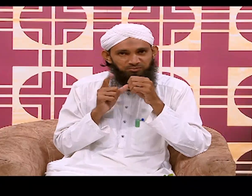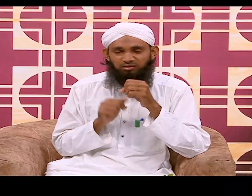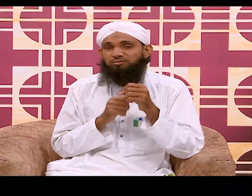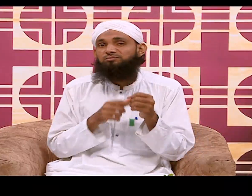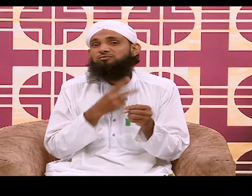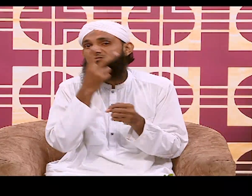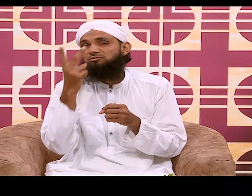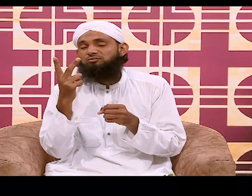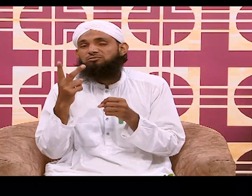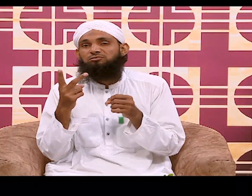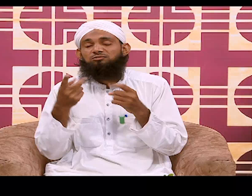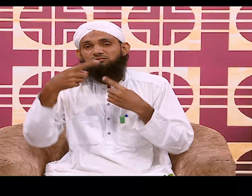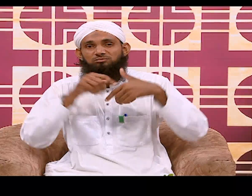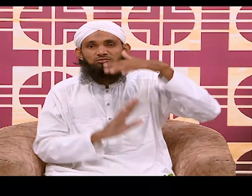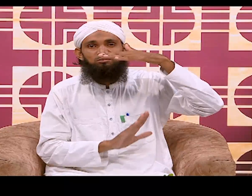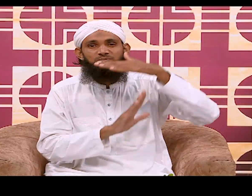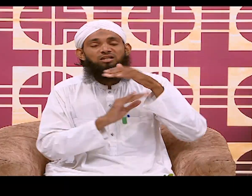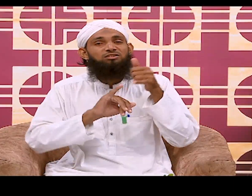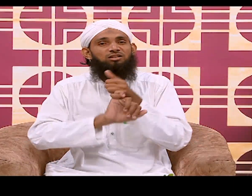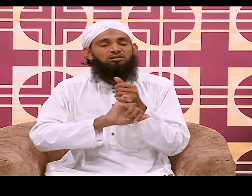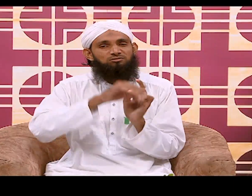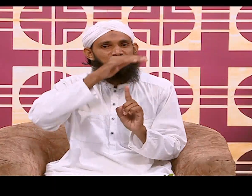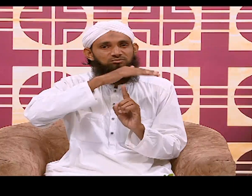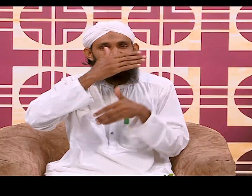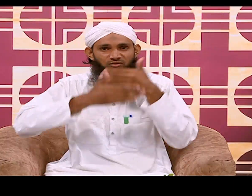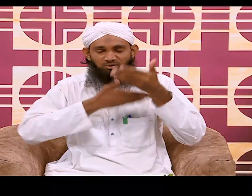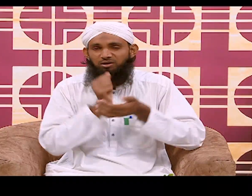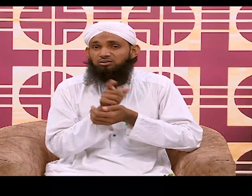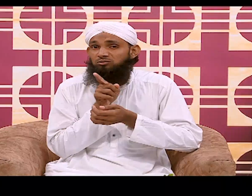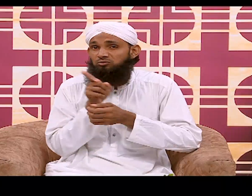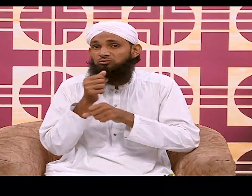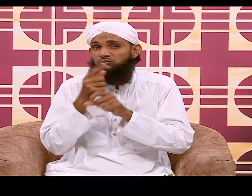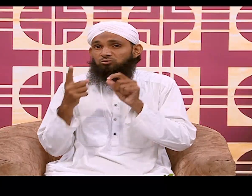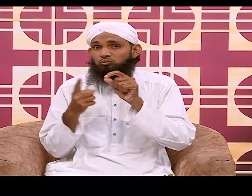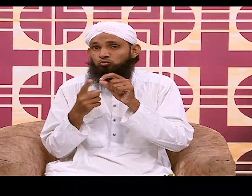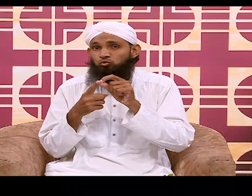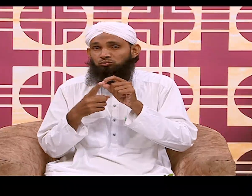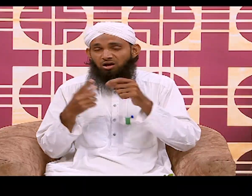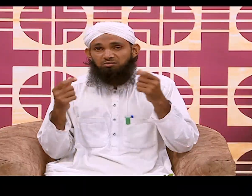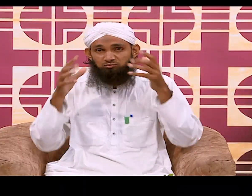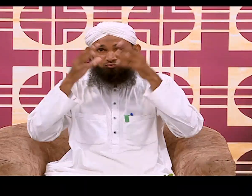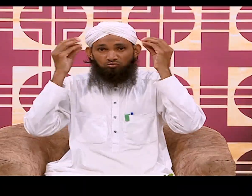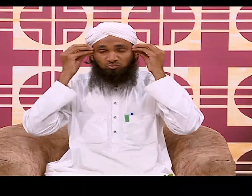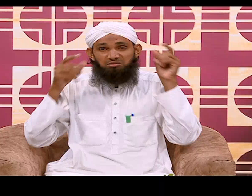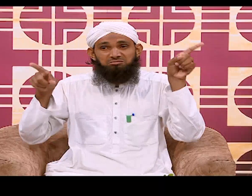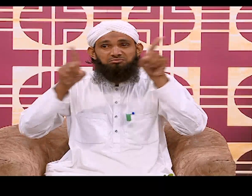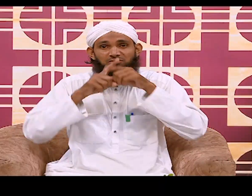رحمت اللہ علیہ فرماتے ہیں حضور غوث پاک رحمت اللہ علیہ علماء والا لباس پہنتے اور اونچی